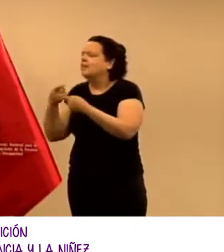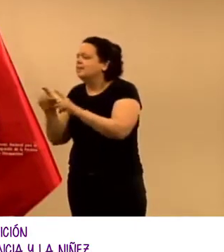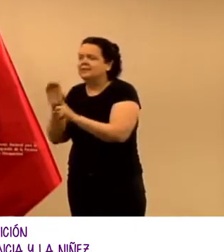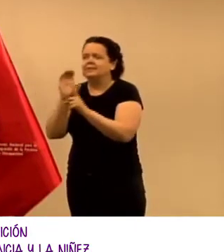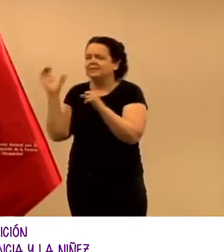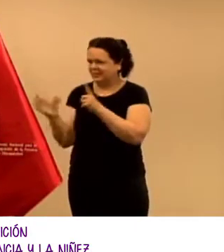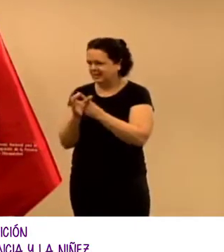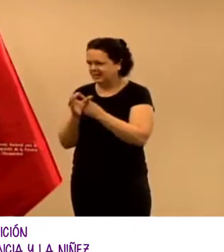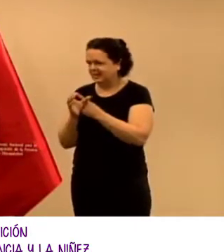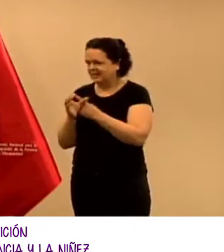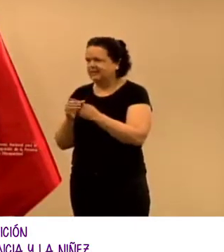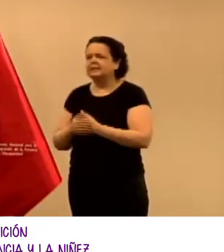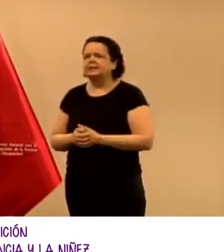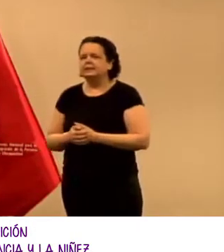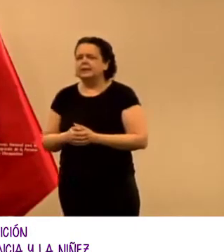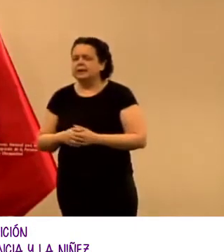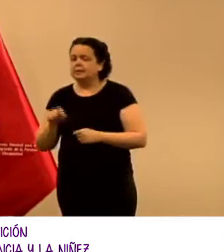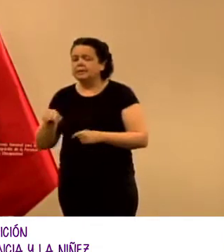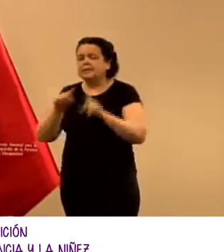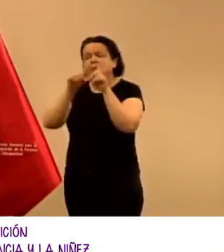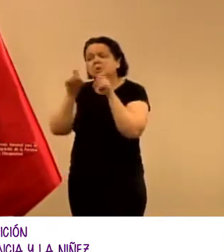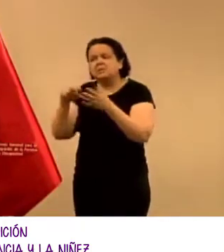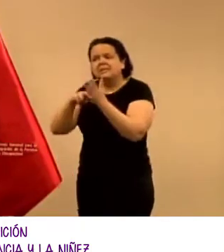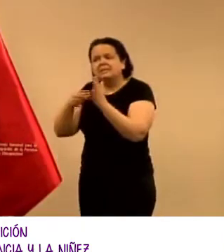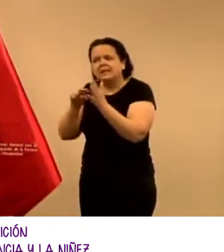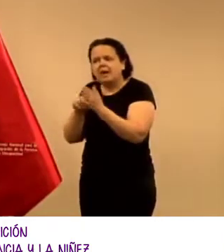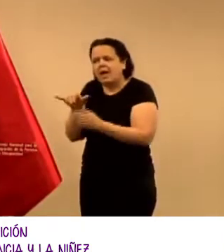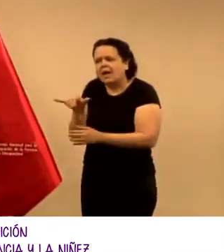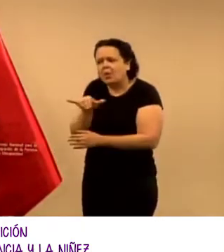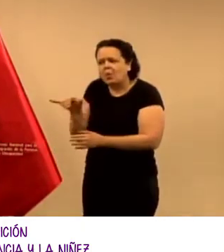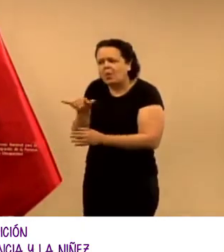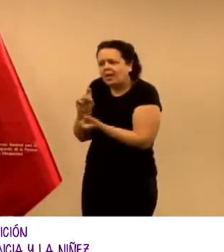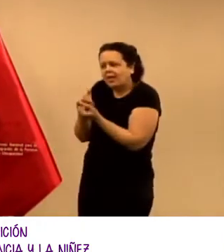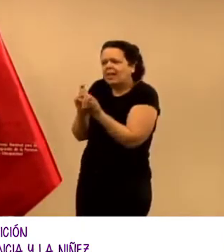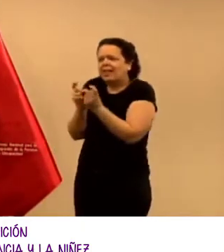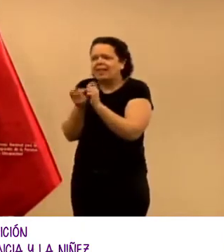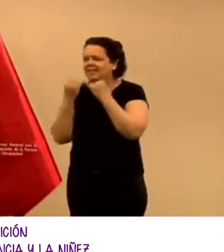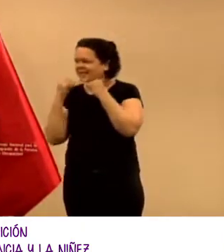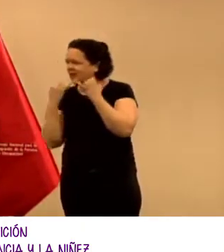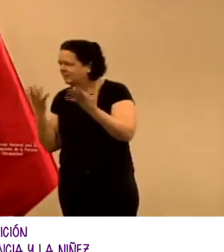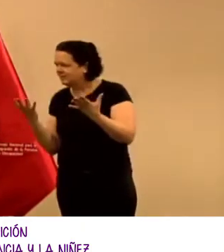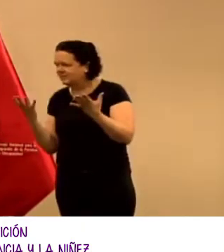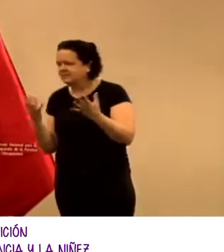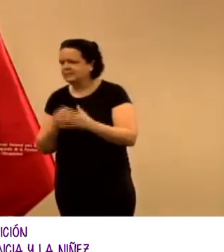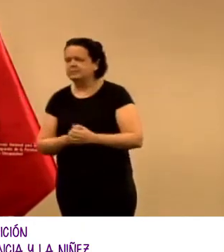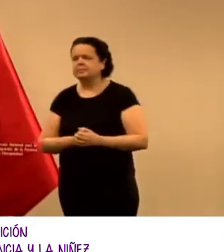culturas. Y si las preguntas significaban lo mismo al venir traducidas a diferentes